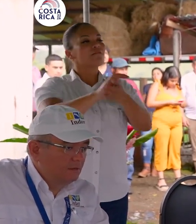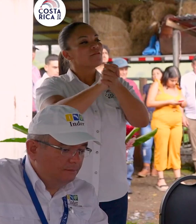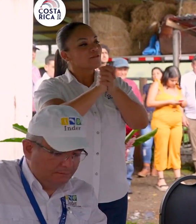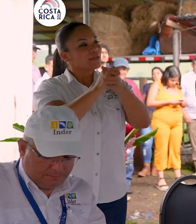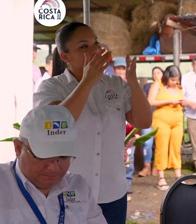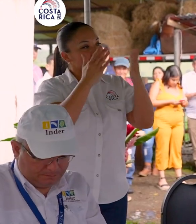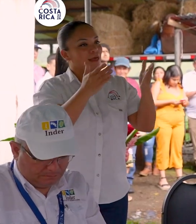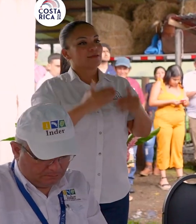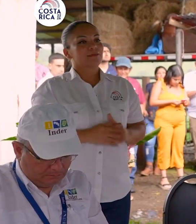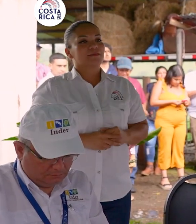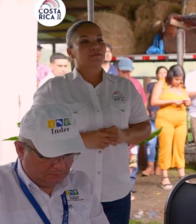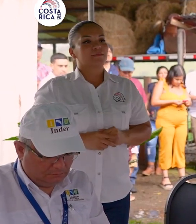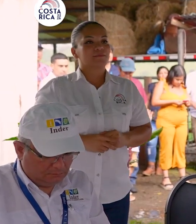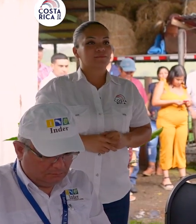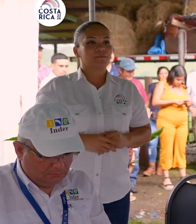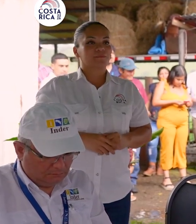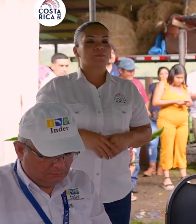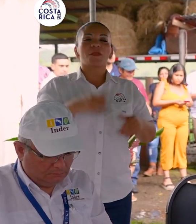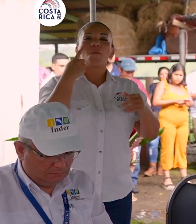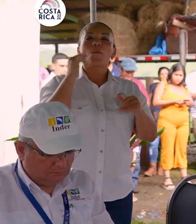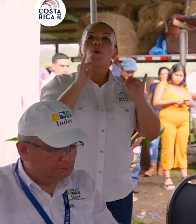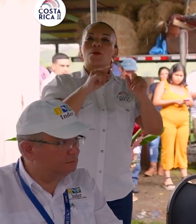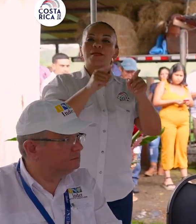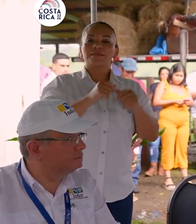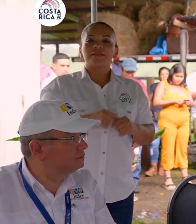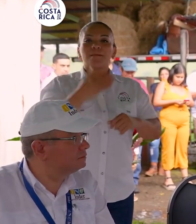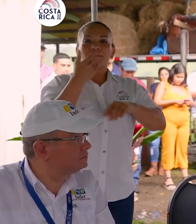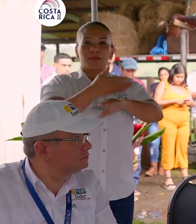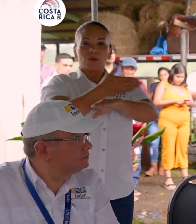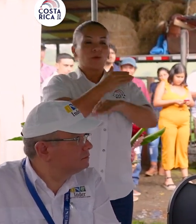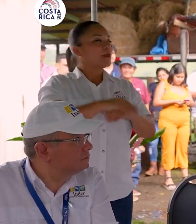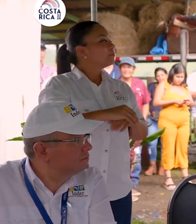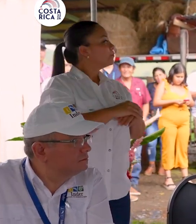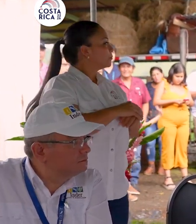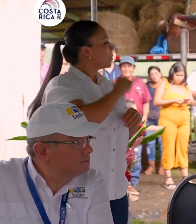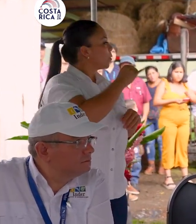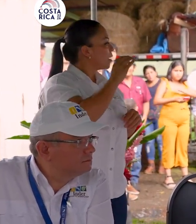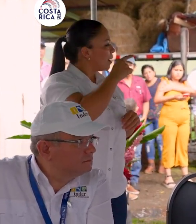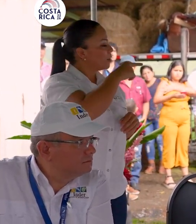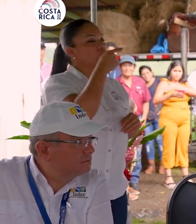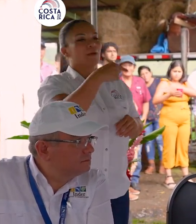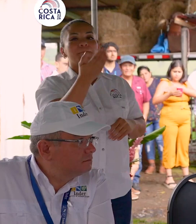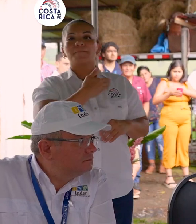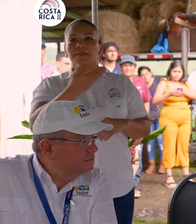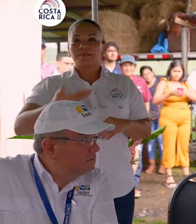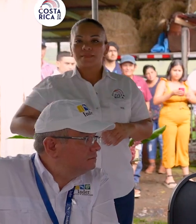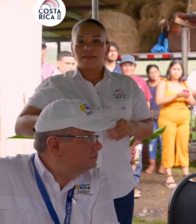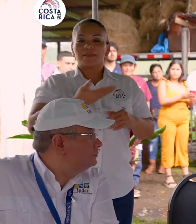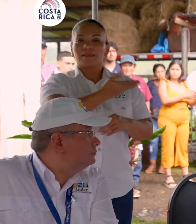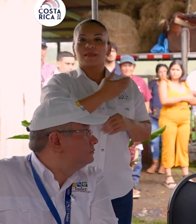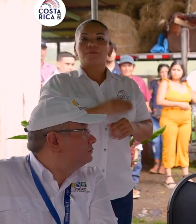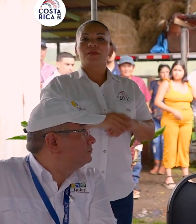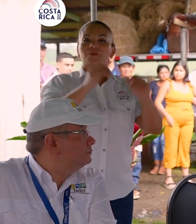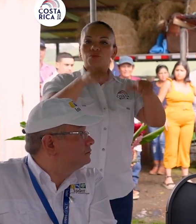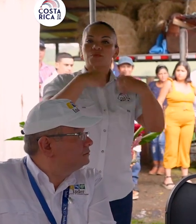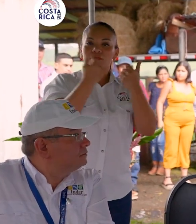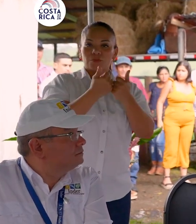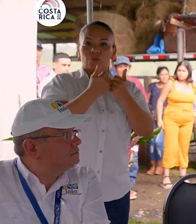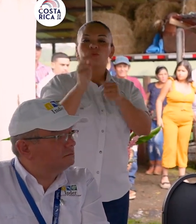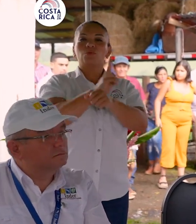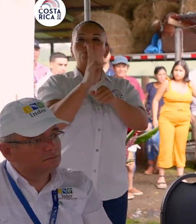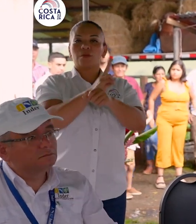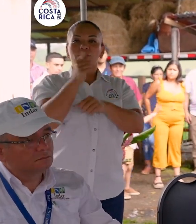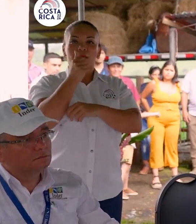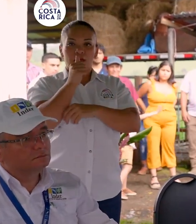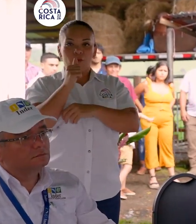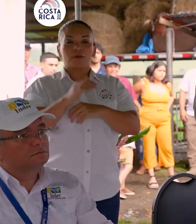Felicidades por esta mejora, don Juan Carlos, usted como presidente de la Asociación de los Usuarios